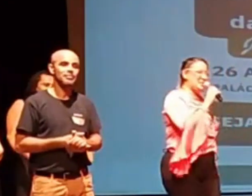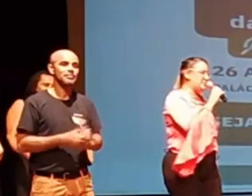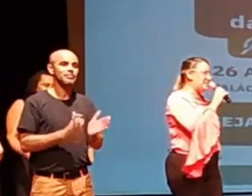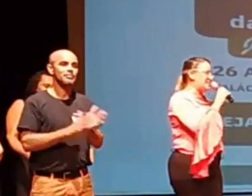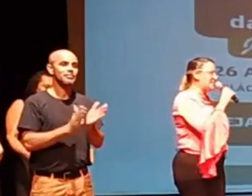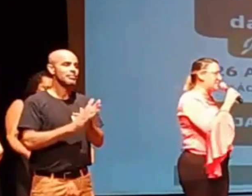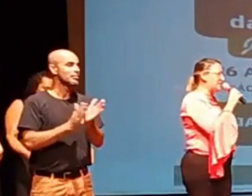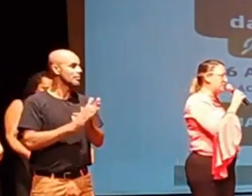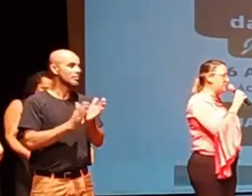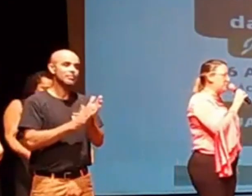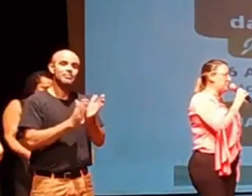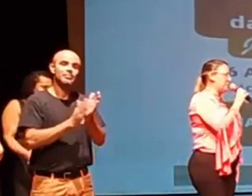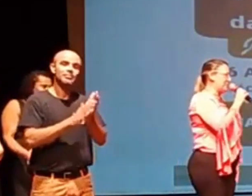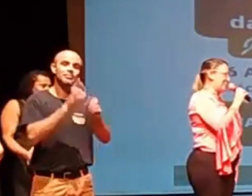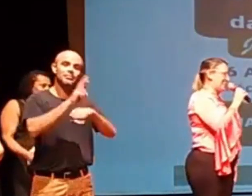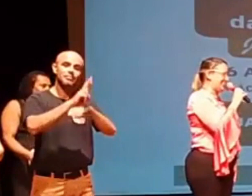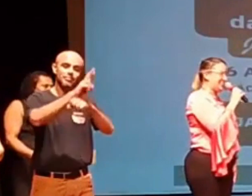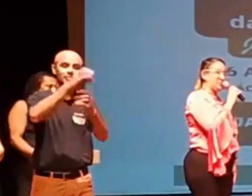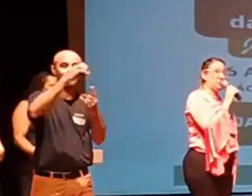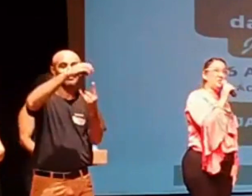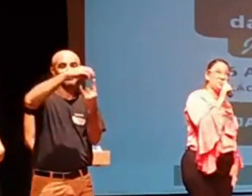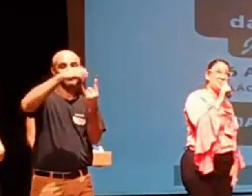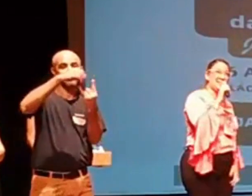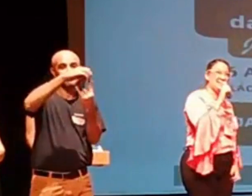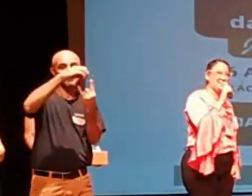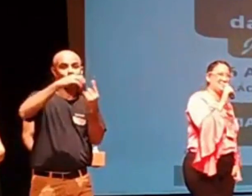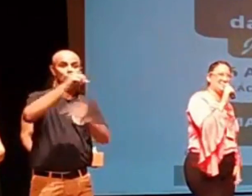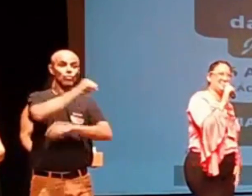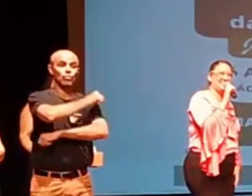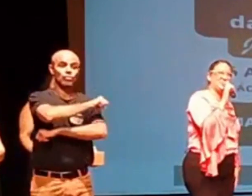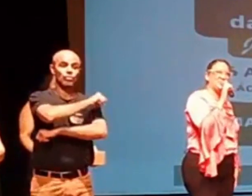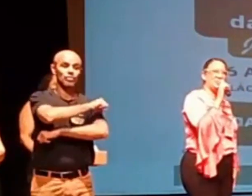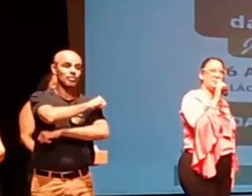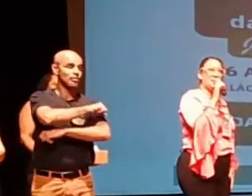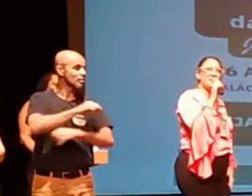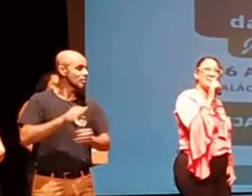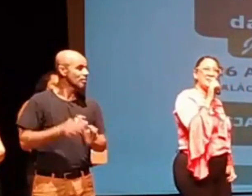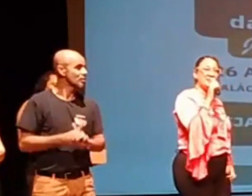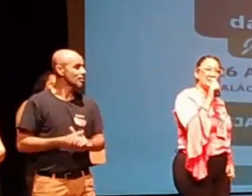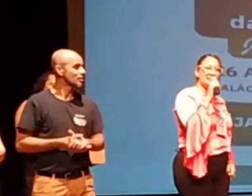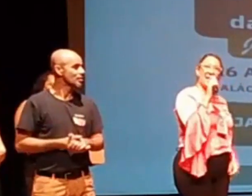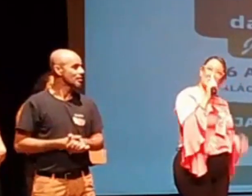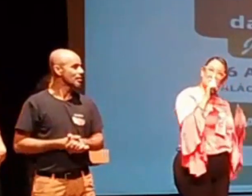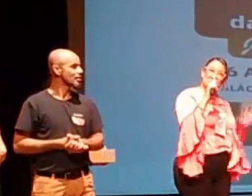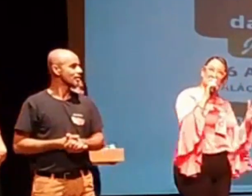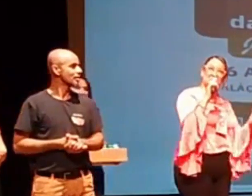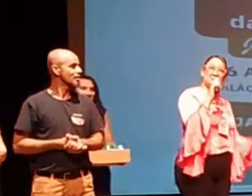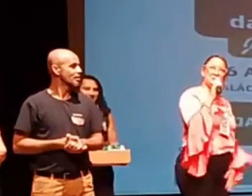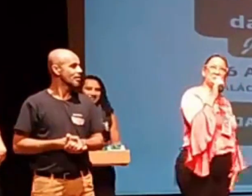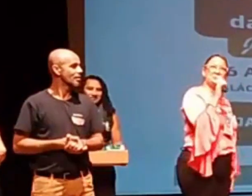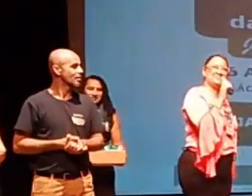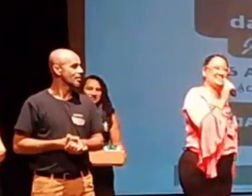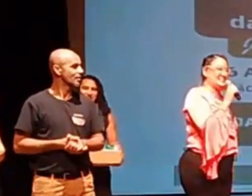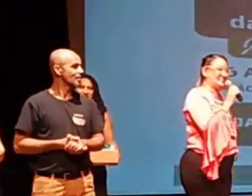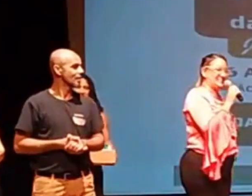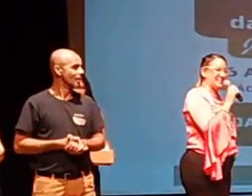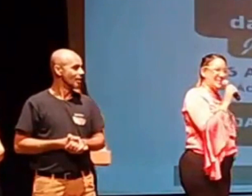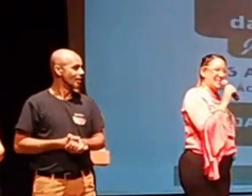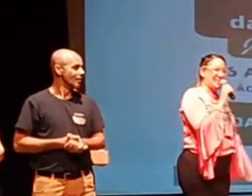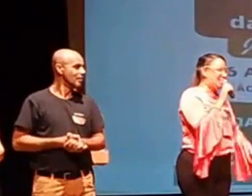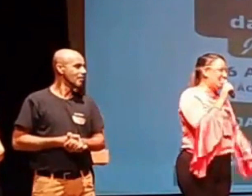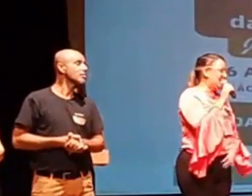Maria Lúcia, representante da Fiocruz, do Rio de Janeiro. Tem mais uma carioca que tem, as duas vieram do Rio.